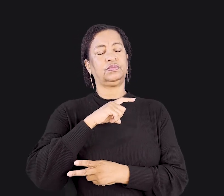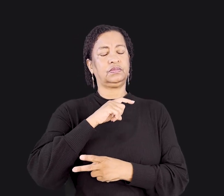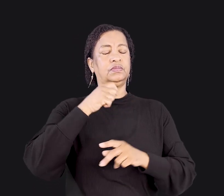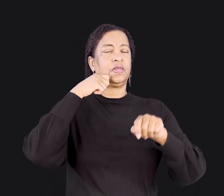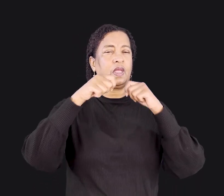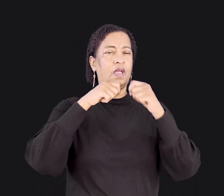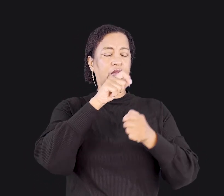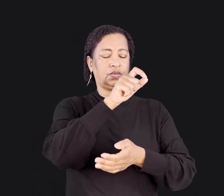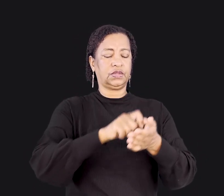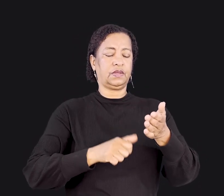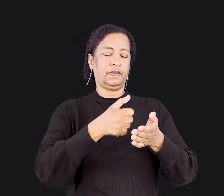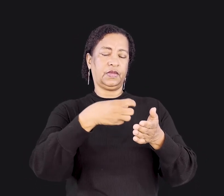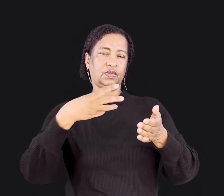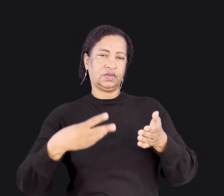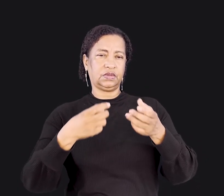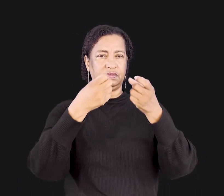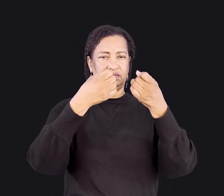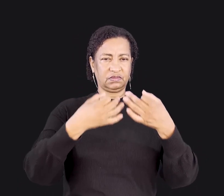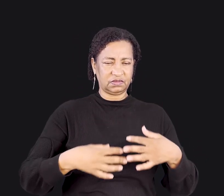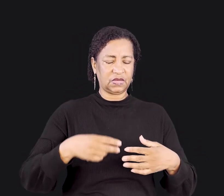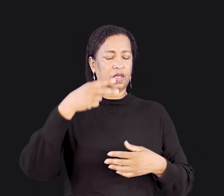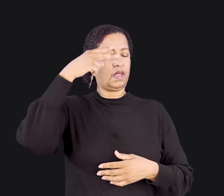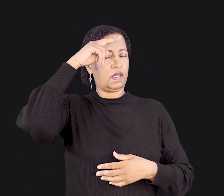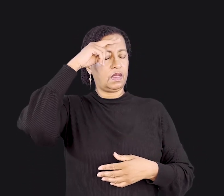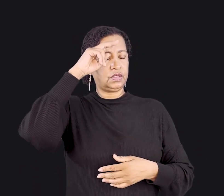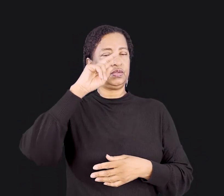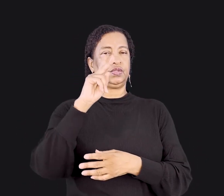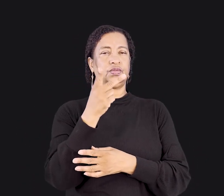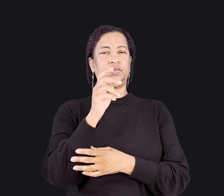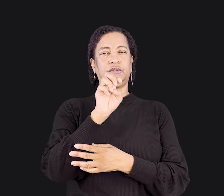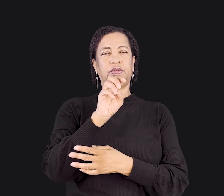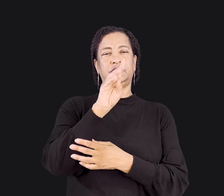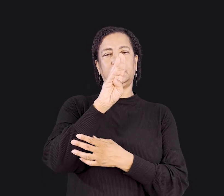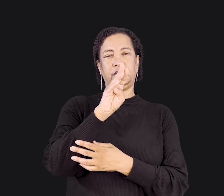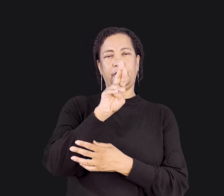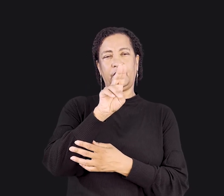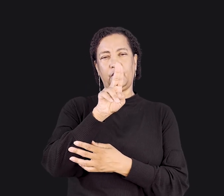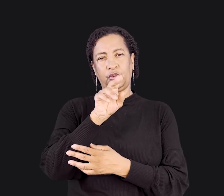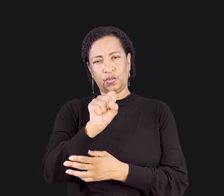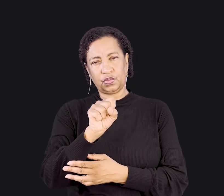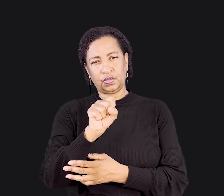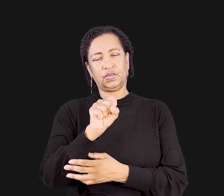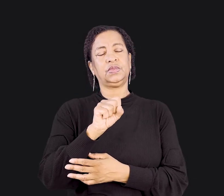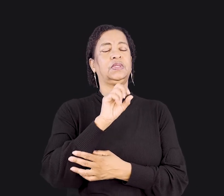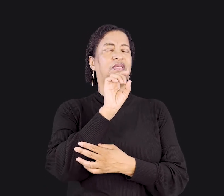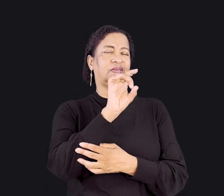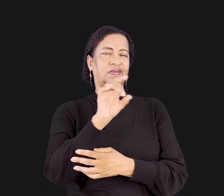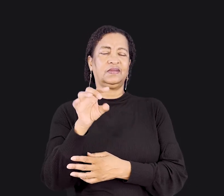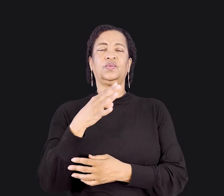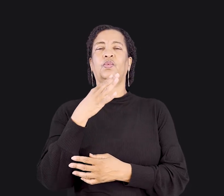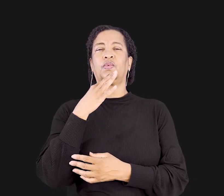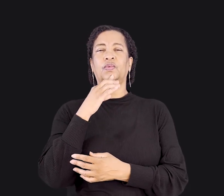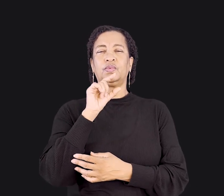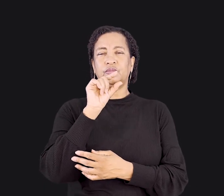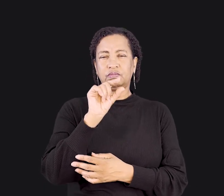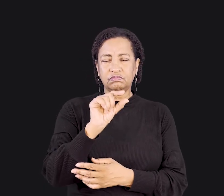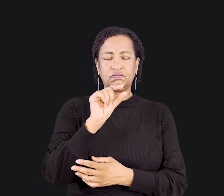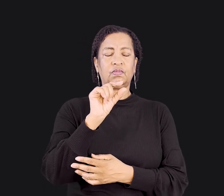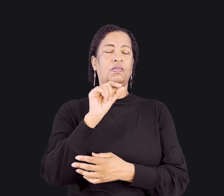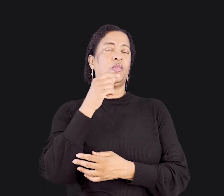muito da história dos hebreus. Ele conhecia muito bem o assunto. E qualquer um que conhecesse um pouco da história dos hebreus,